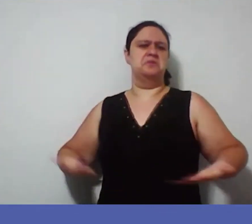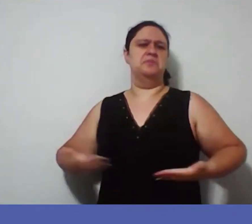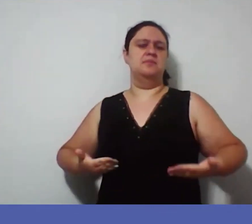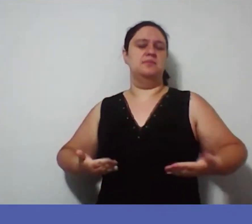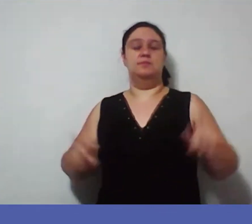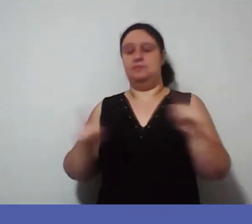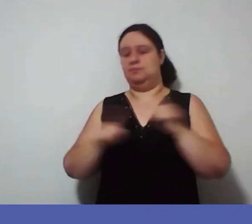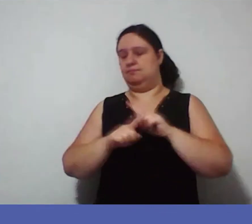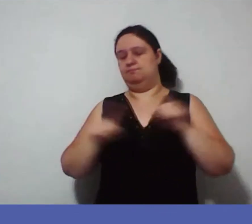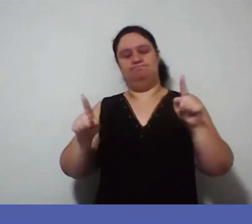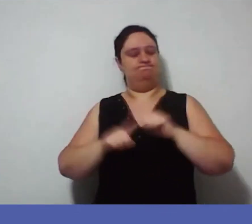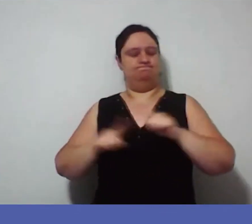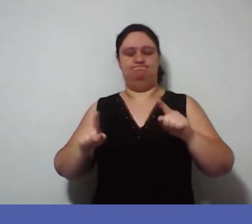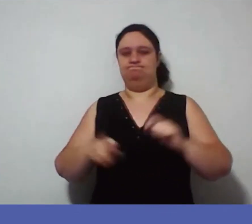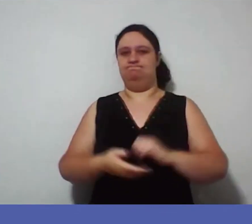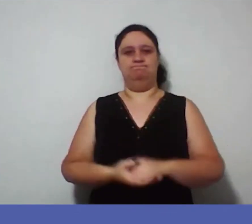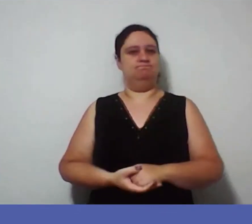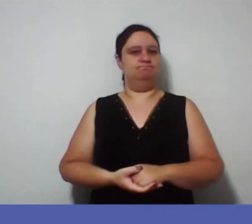atitude.